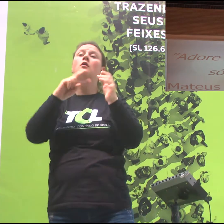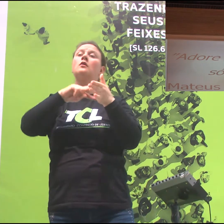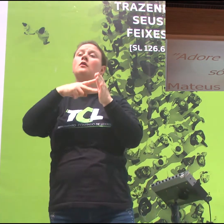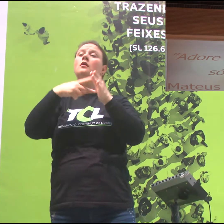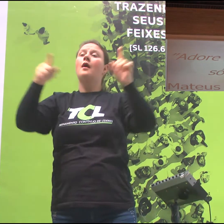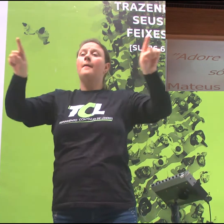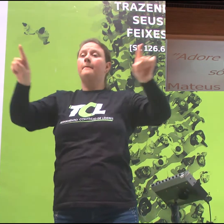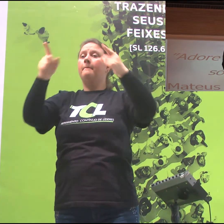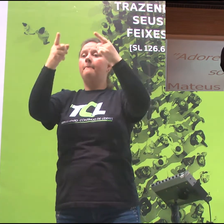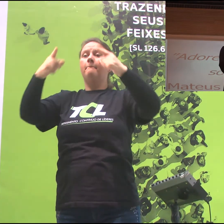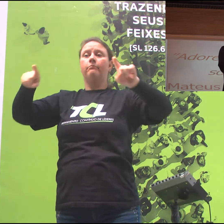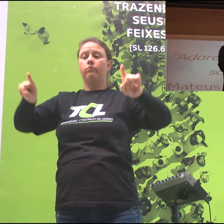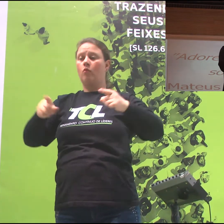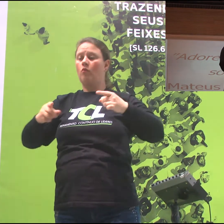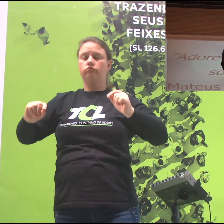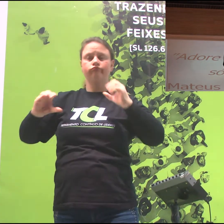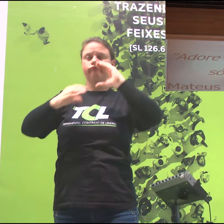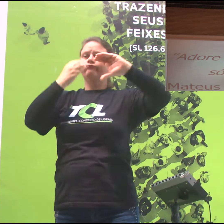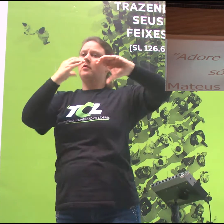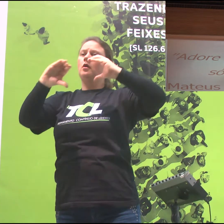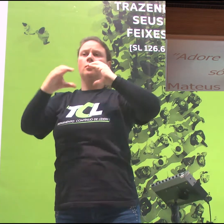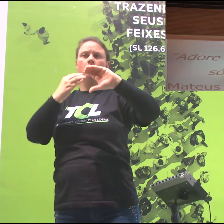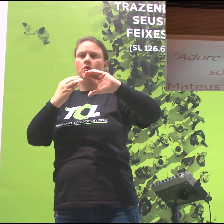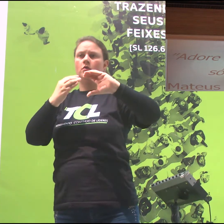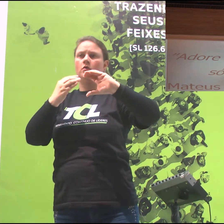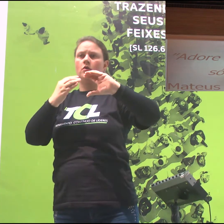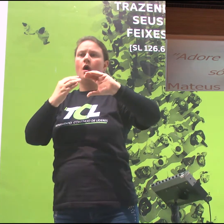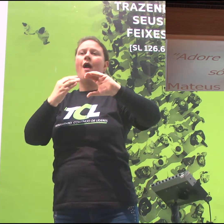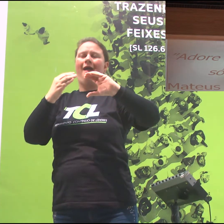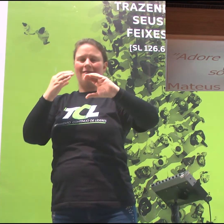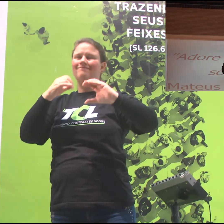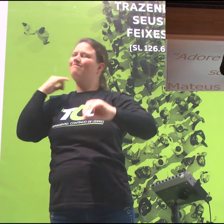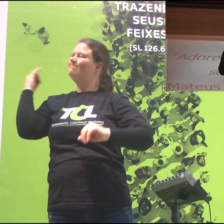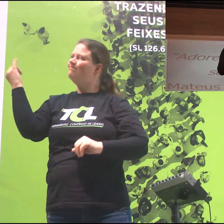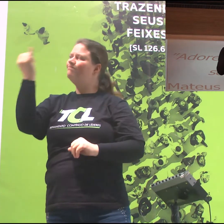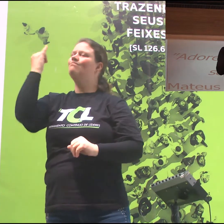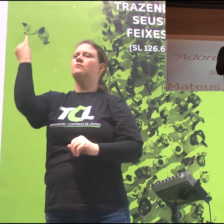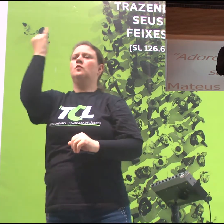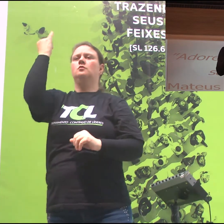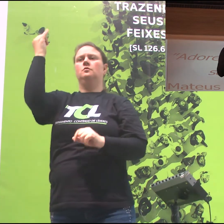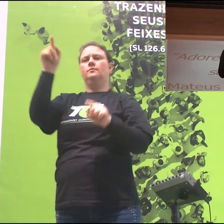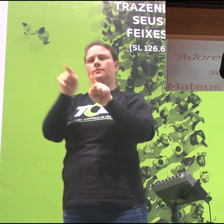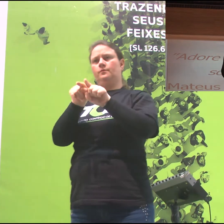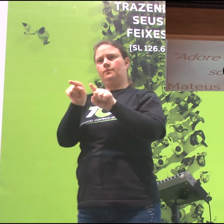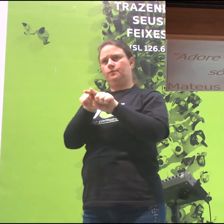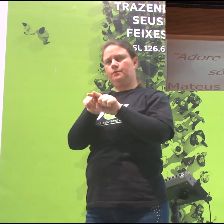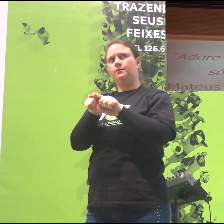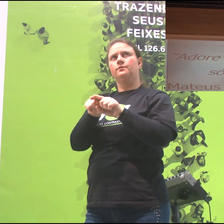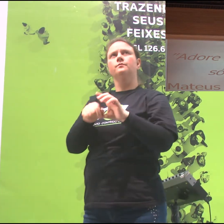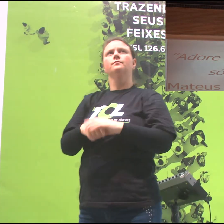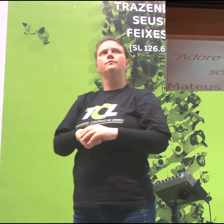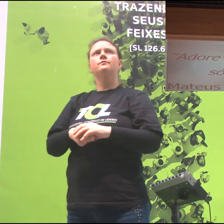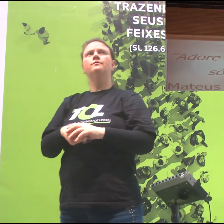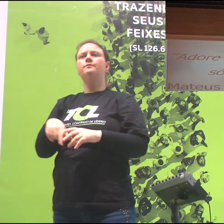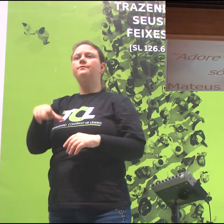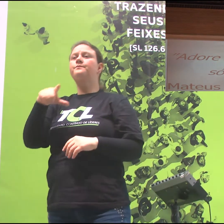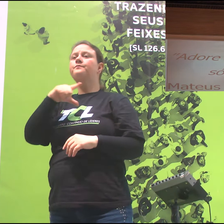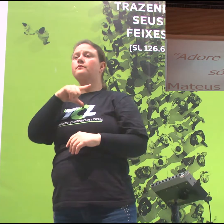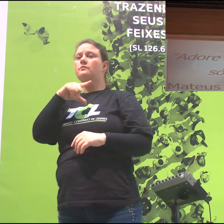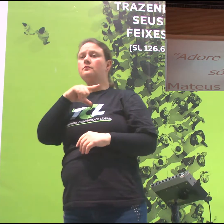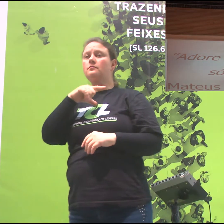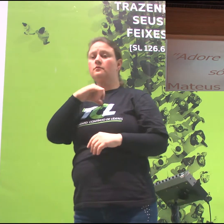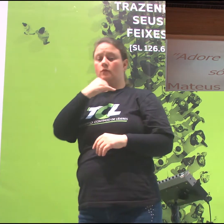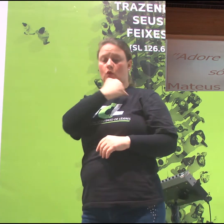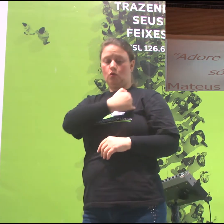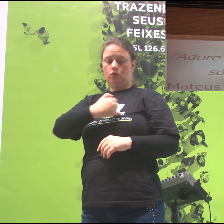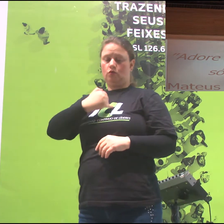nossa reunião, do nosso culto. Em João 4, 23, diz: No entanto, está chegando a hora, e